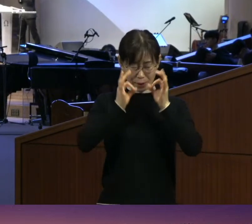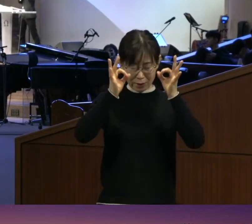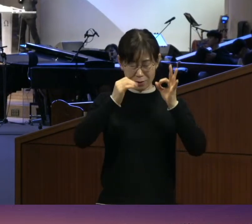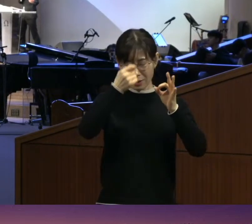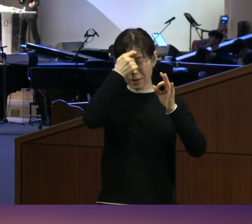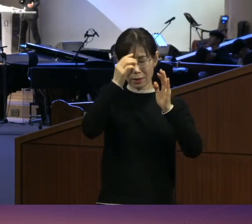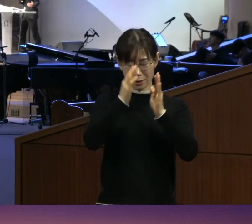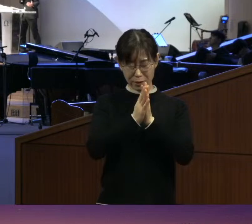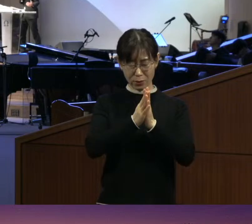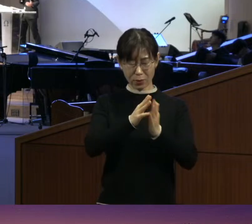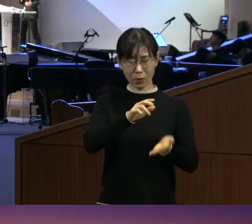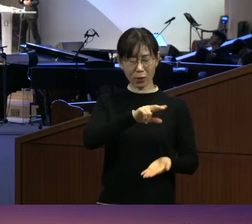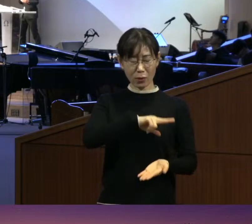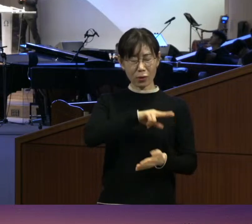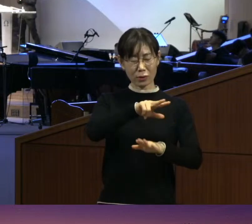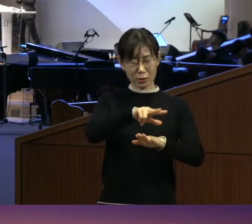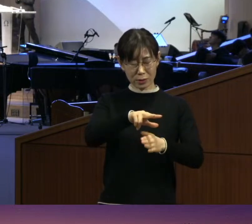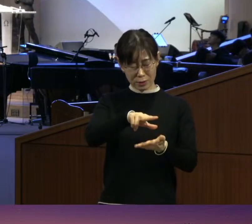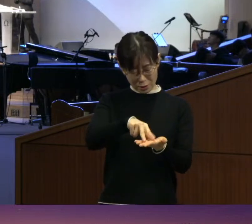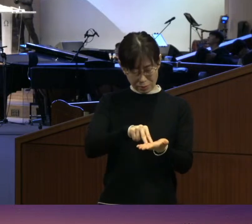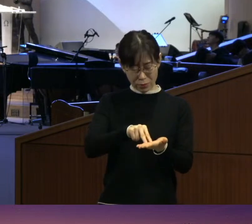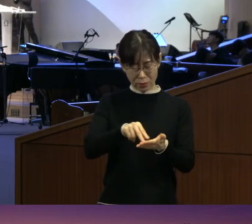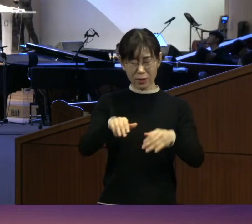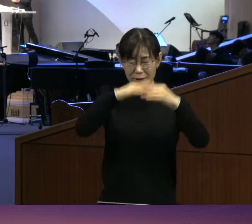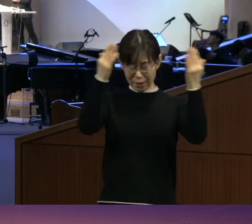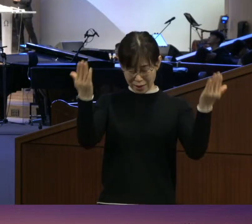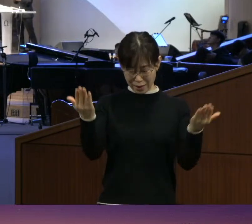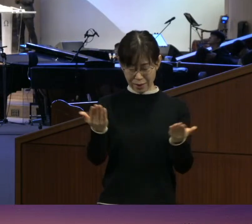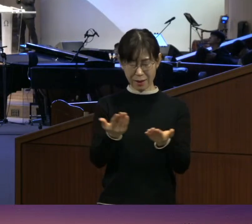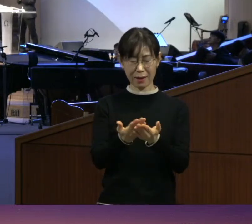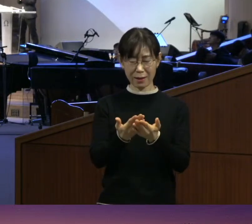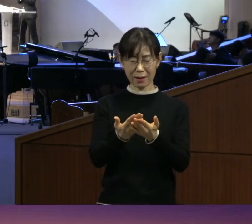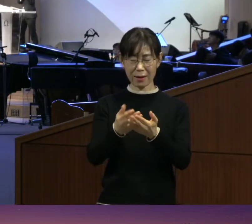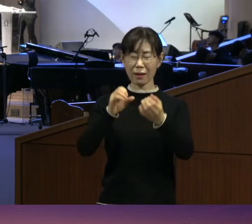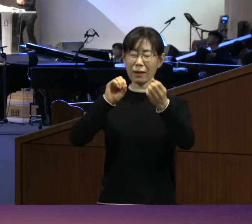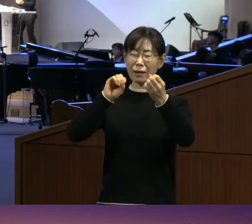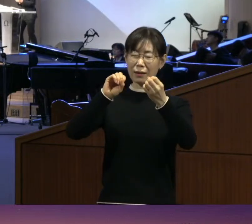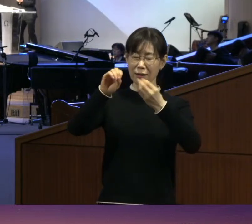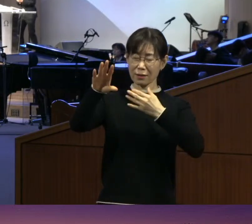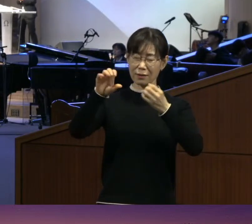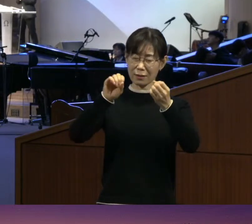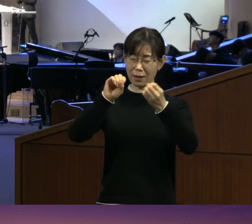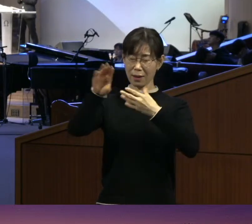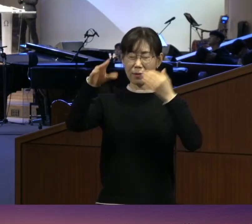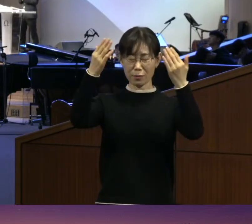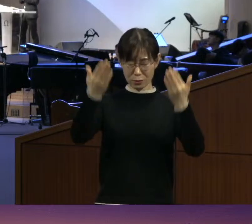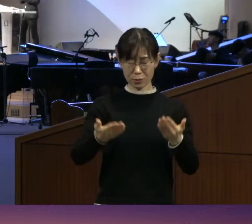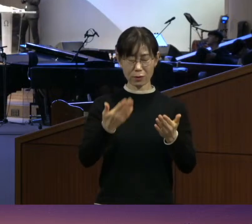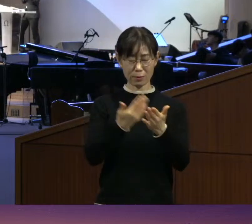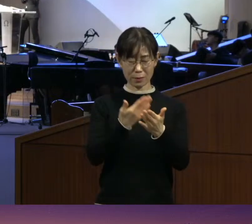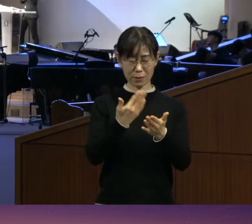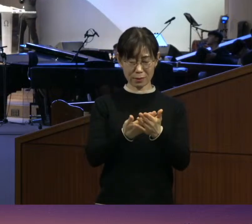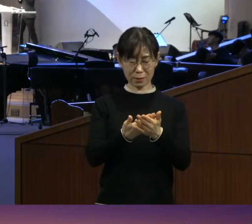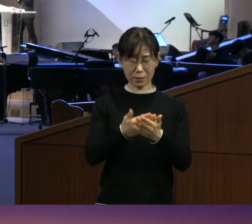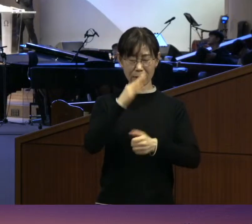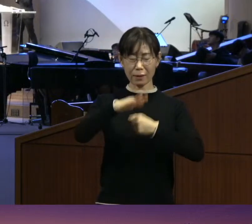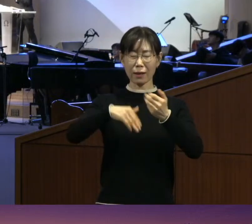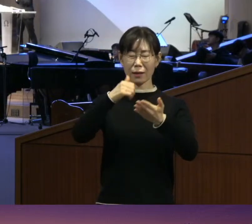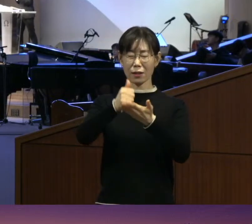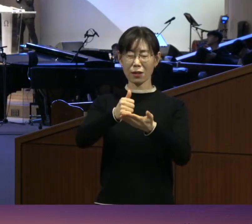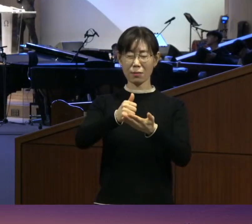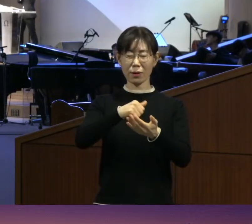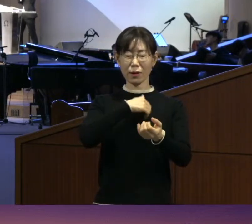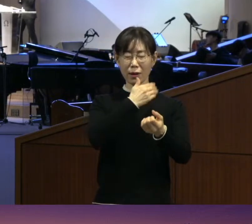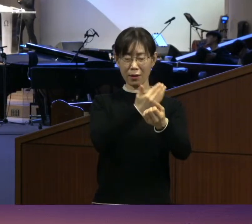그 모든 기도의 제목들 단 하나도 땅에 떨어지지 말게 붙들어 주옵소서. 하나님의 권능의